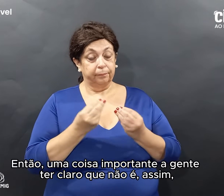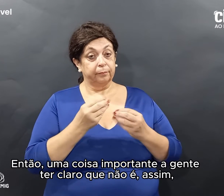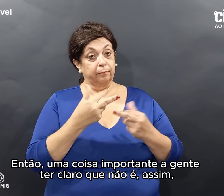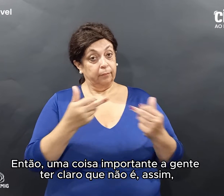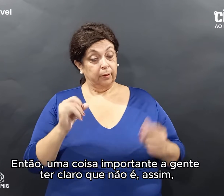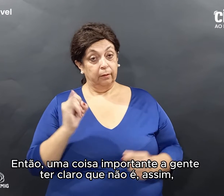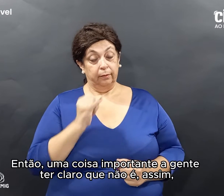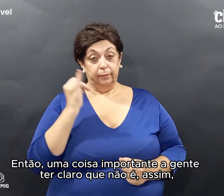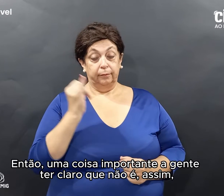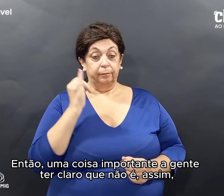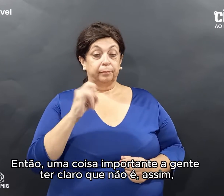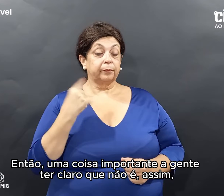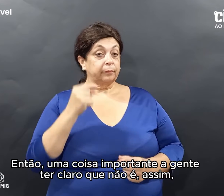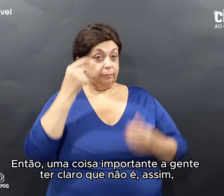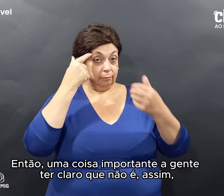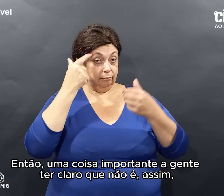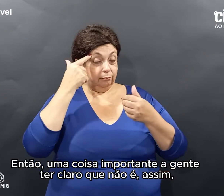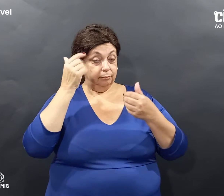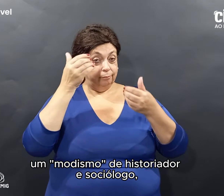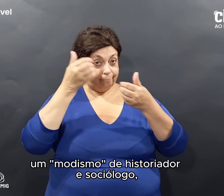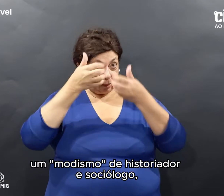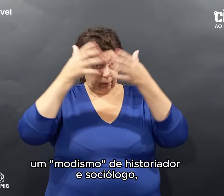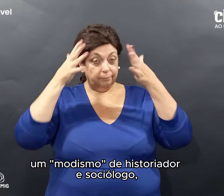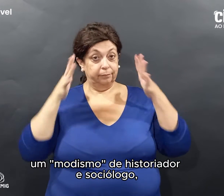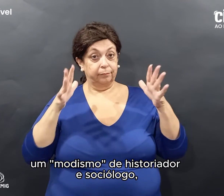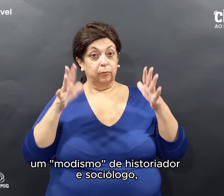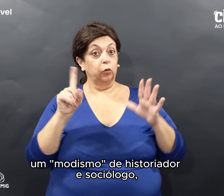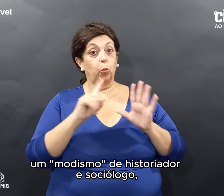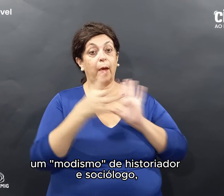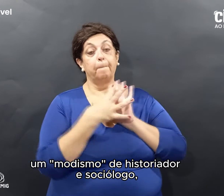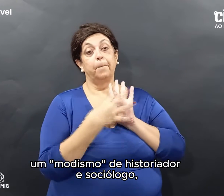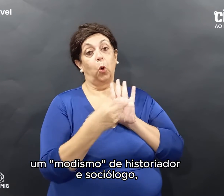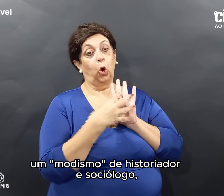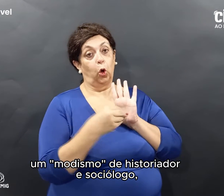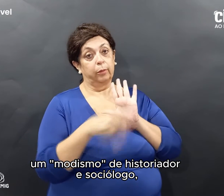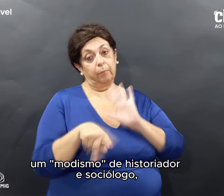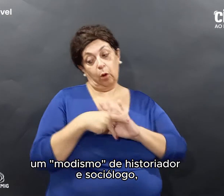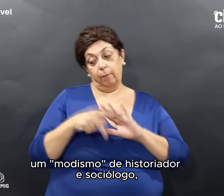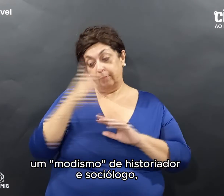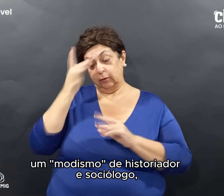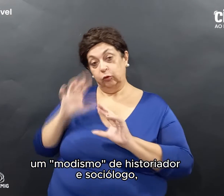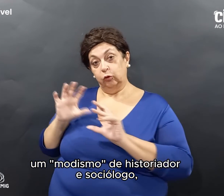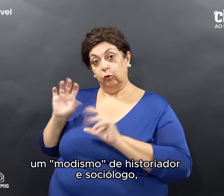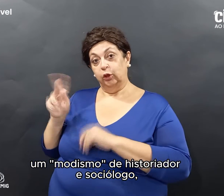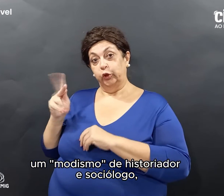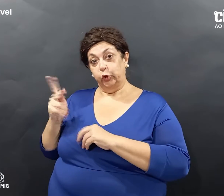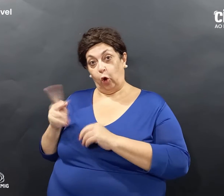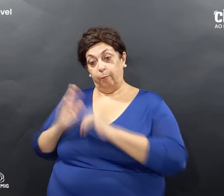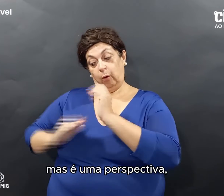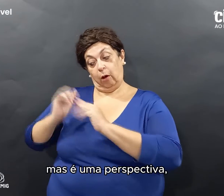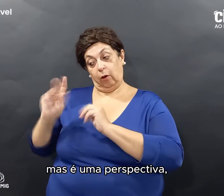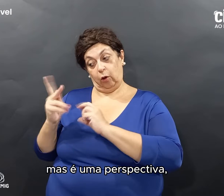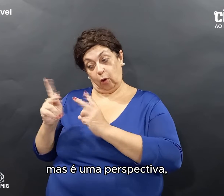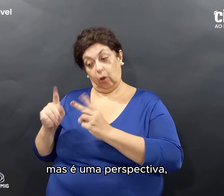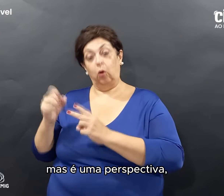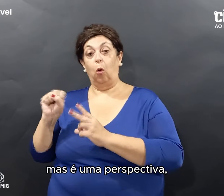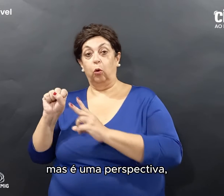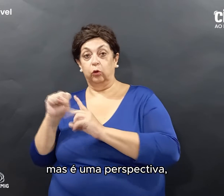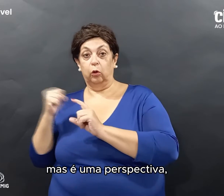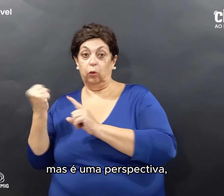coisa importante é a gente ter claro que não é assim um modismo de historiador e sociólogo, né? Mas é